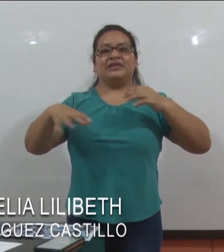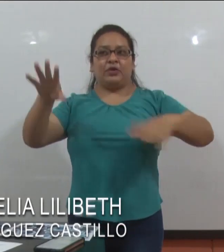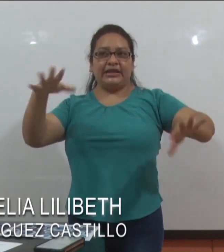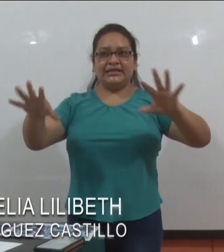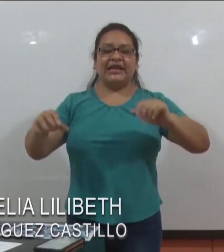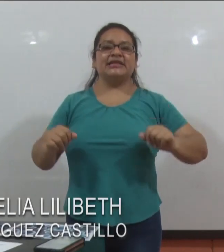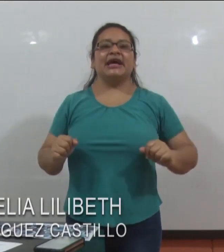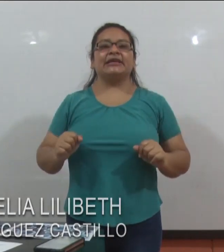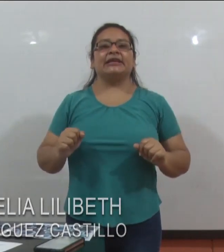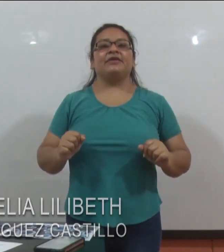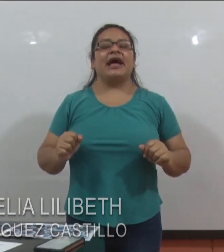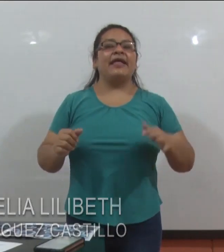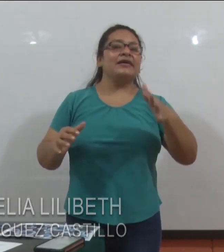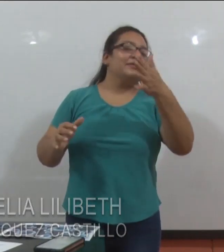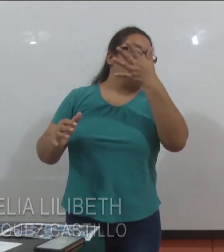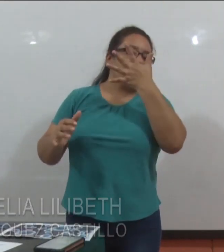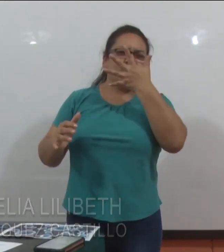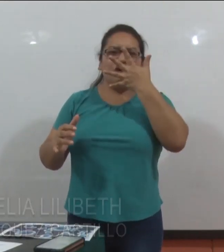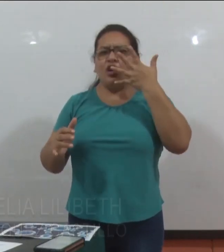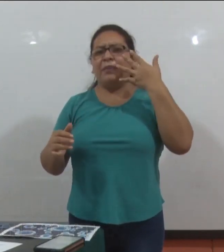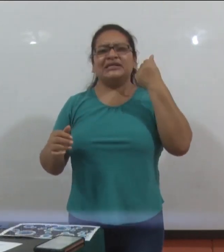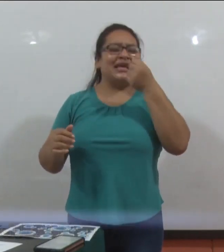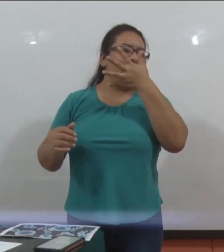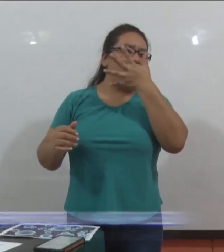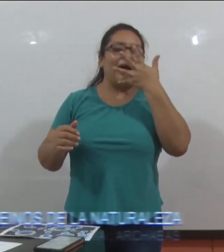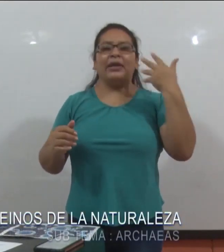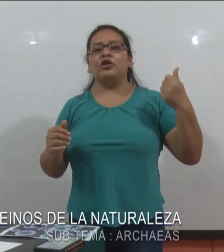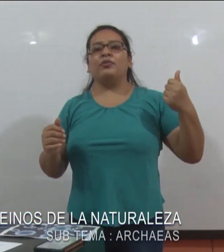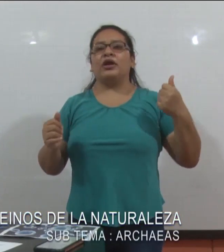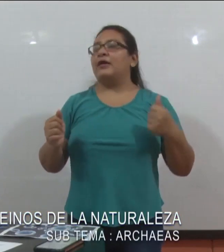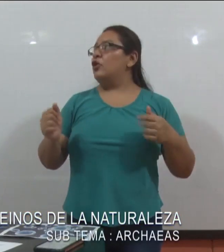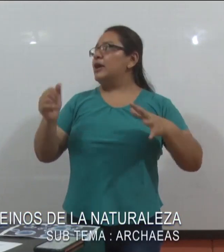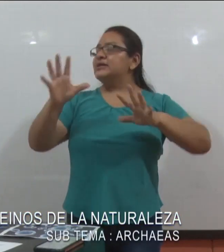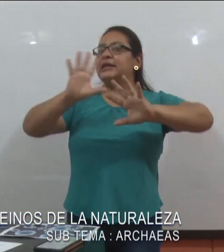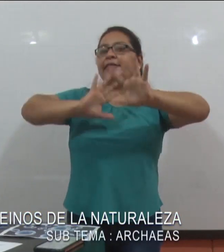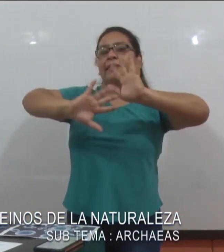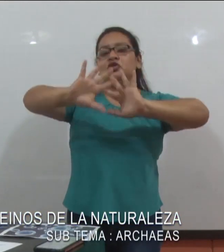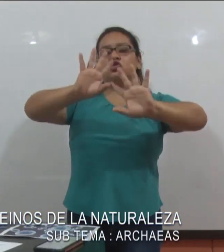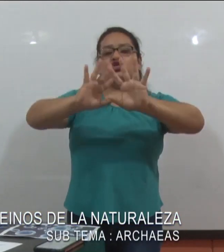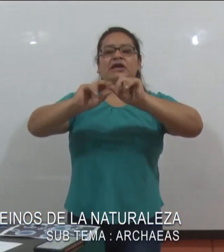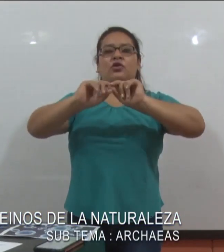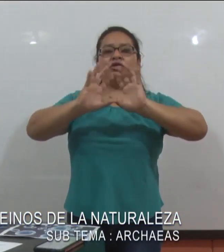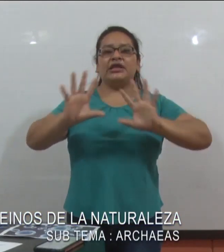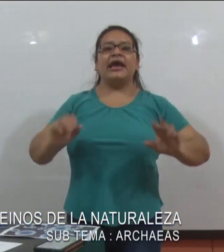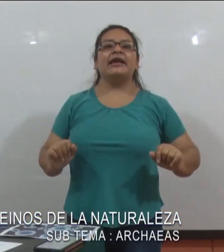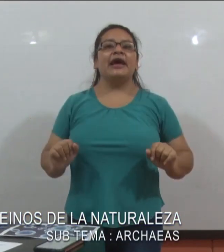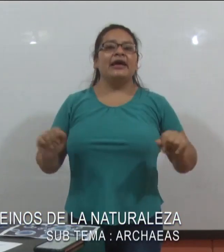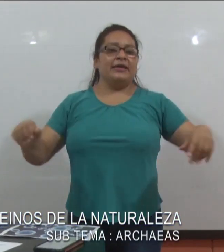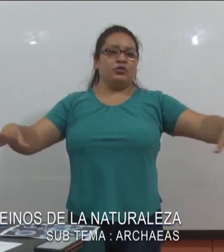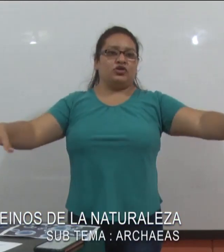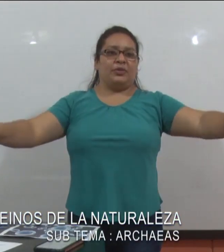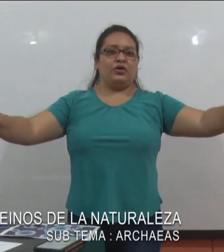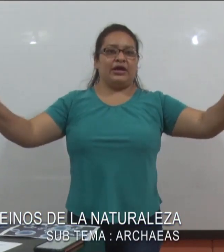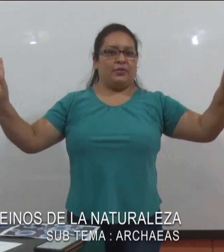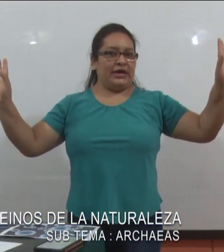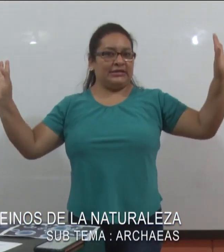Después de hacer esas actividades, no nos pasemos la mano por la boca si la andamos sucia por tierra y mucho menos que hemos